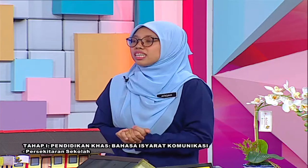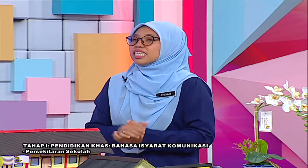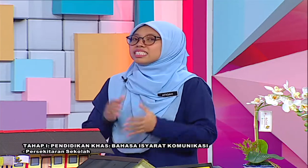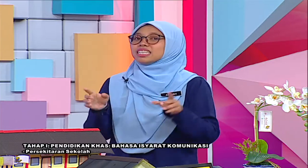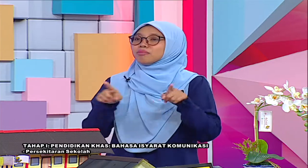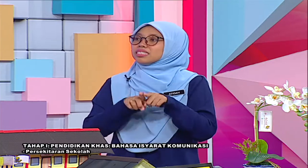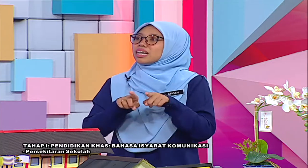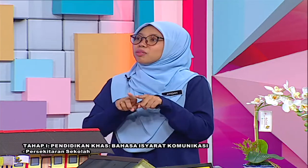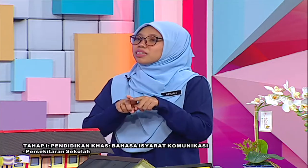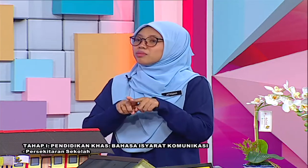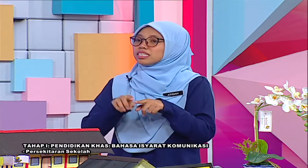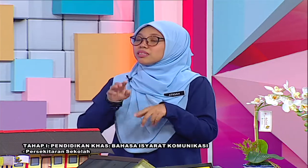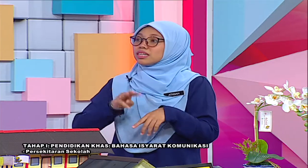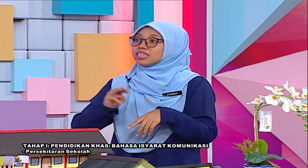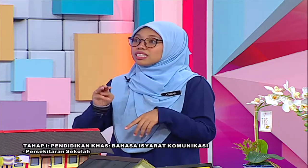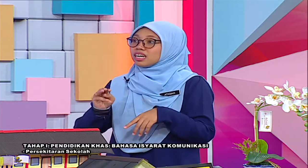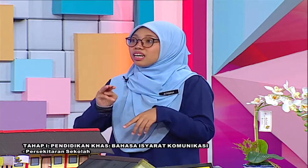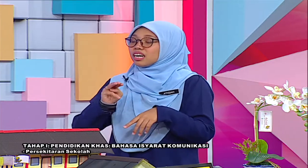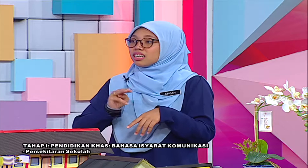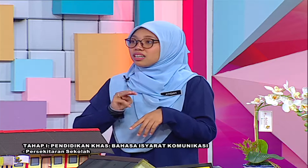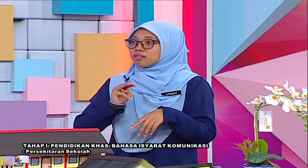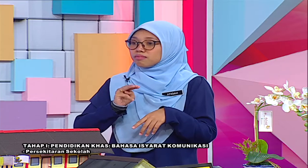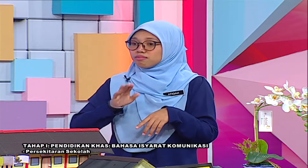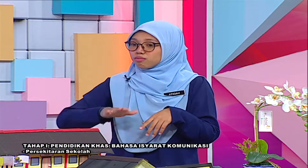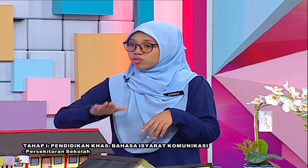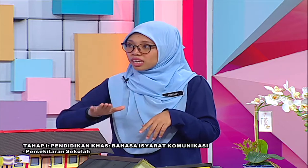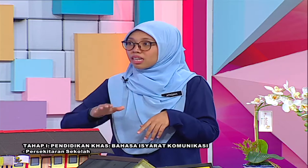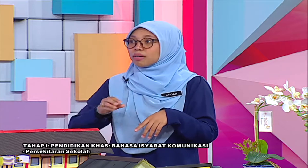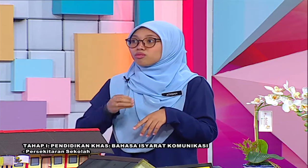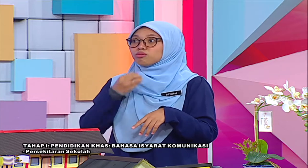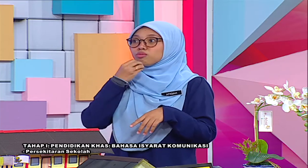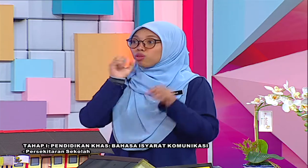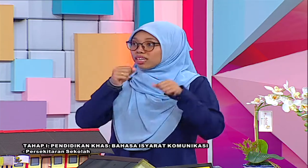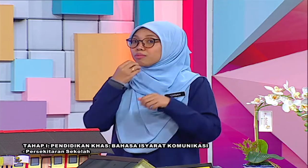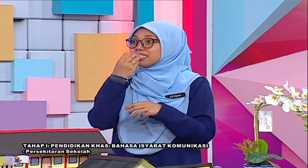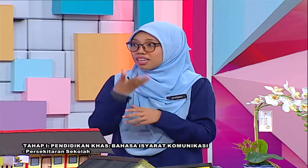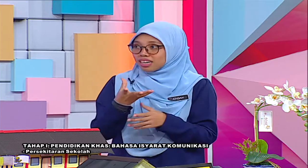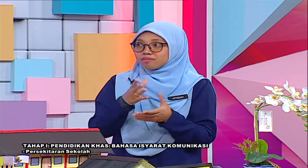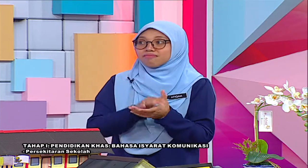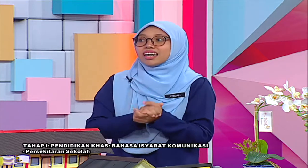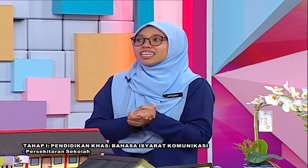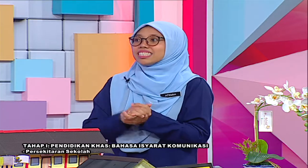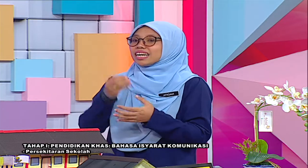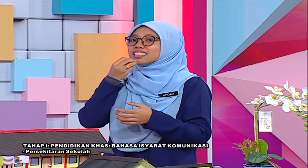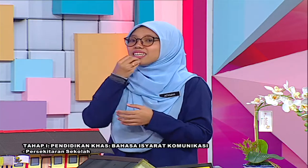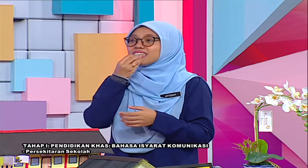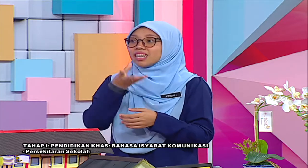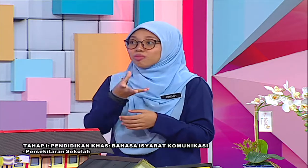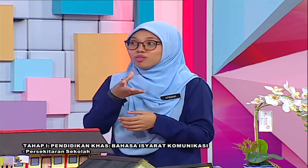Okey. Dia sama macam kita mengajar budak yang baru boleh nak bercakap. Kita ajar cakap dulu, bukan